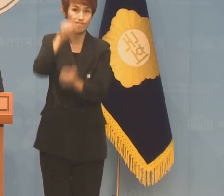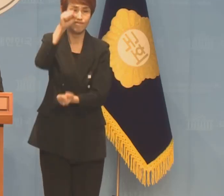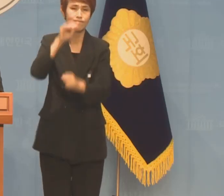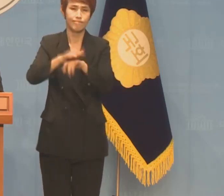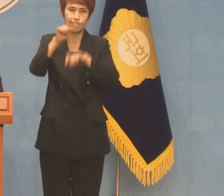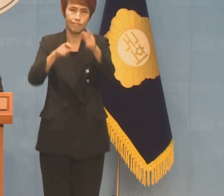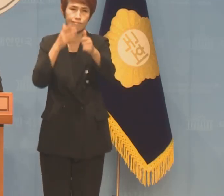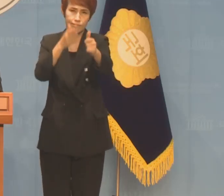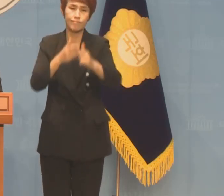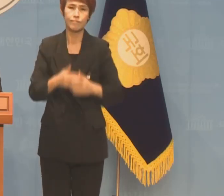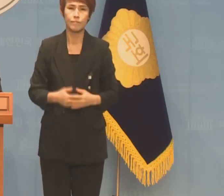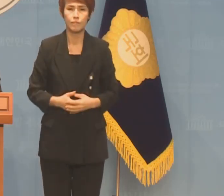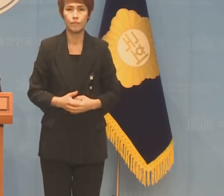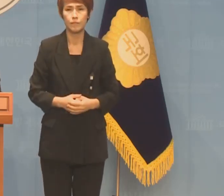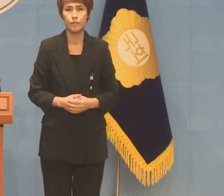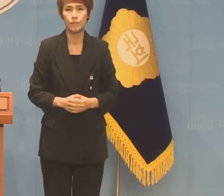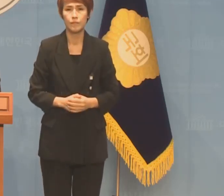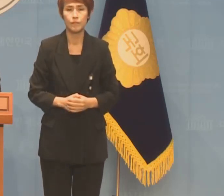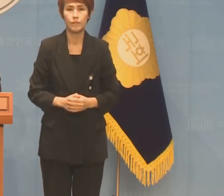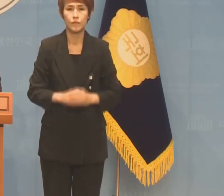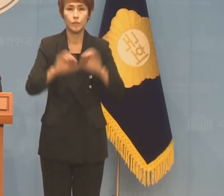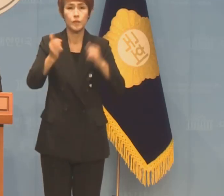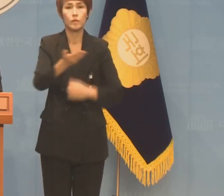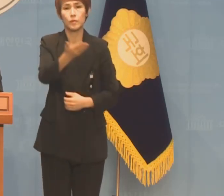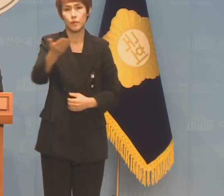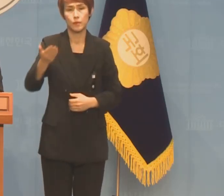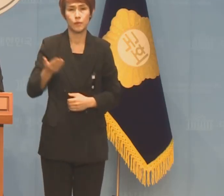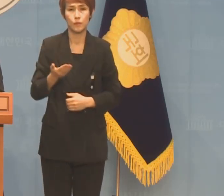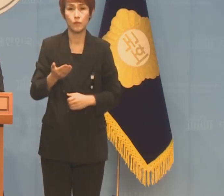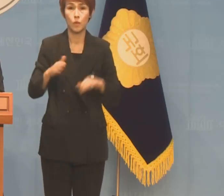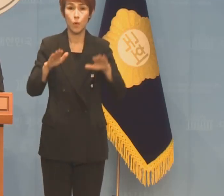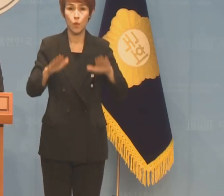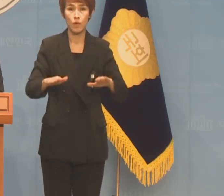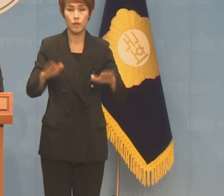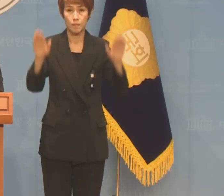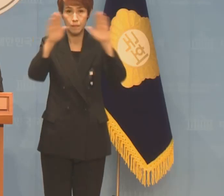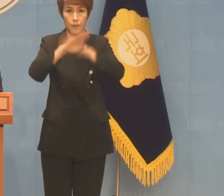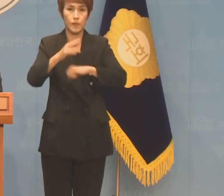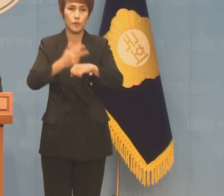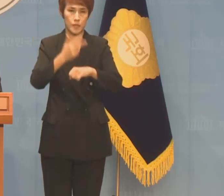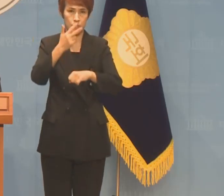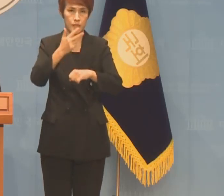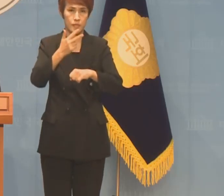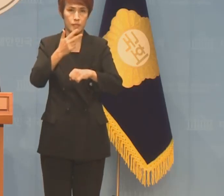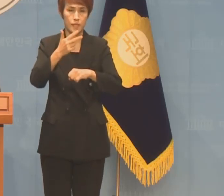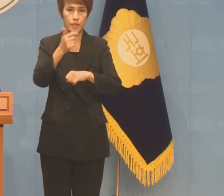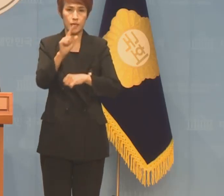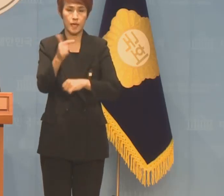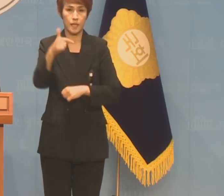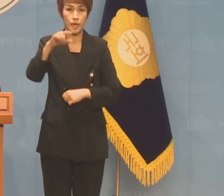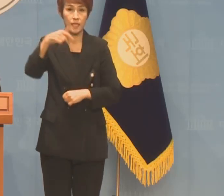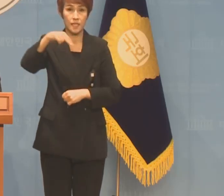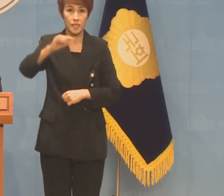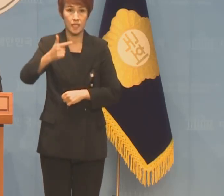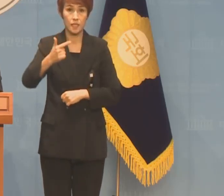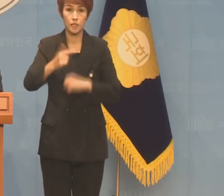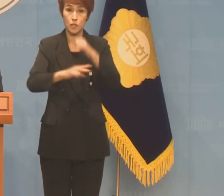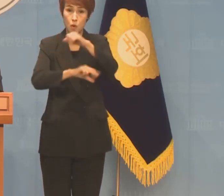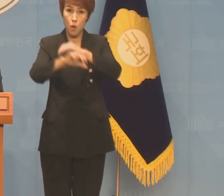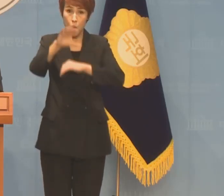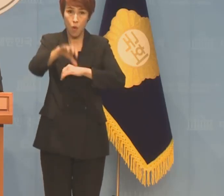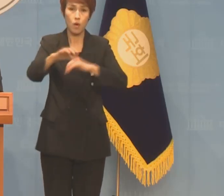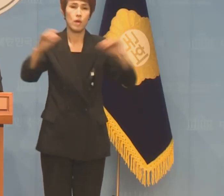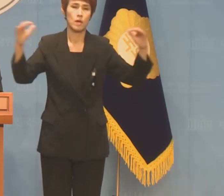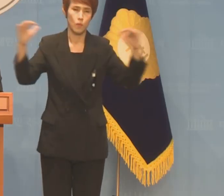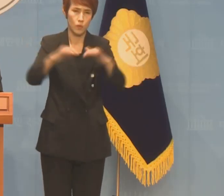집행하기 바랍니다. 국민 여러분, 오늘 저녁 7시 한강진역으로 모여주십시오.